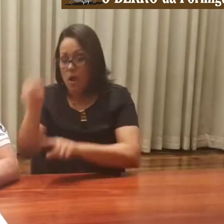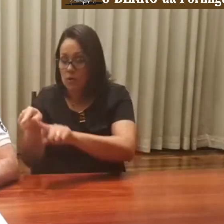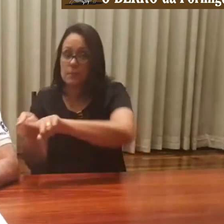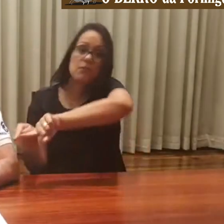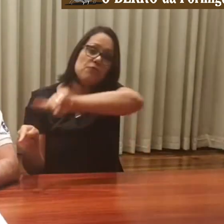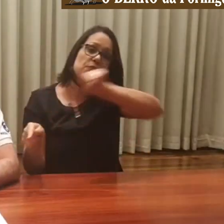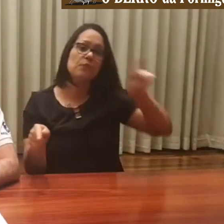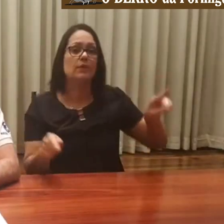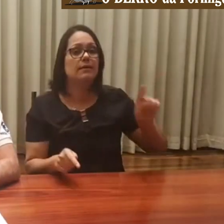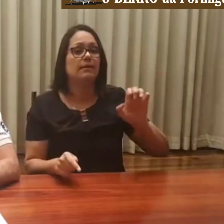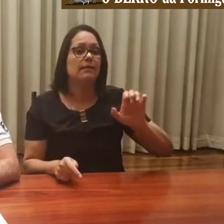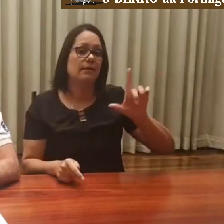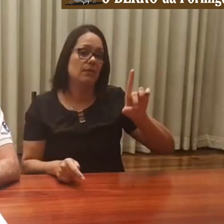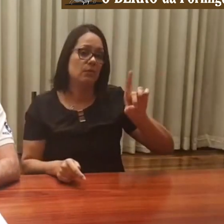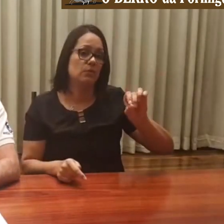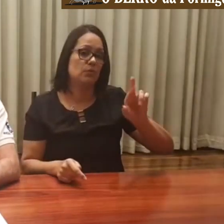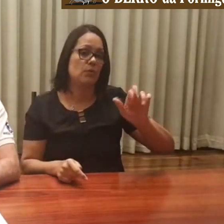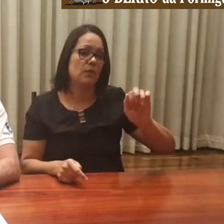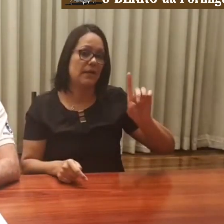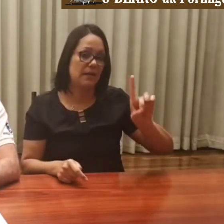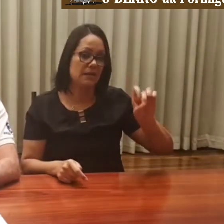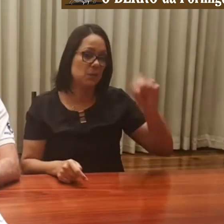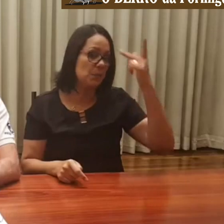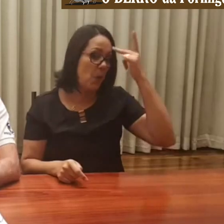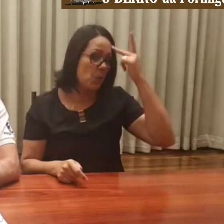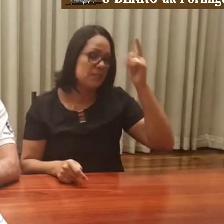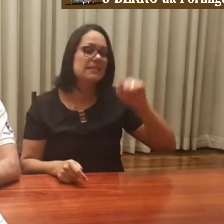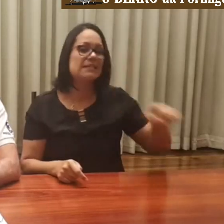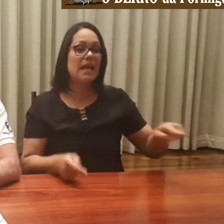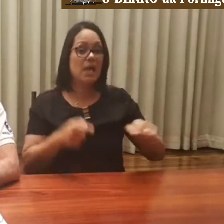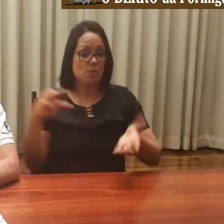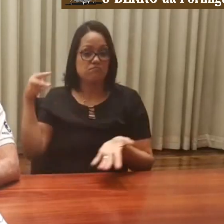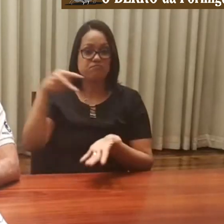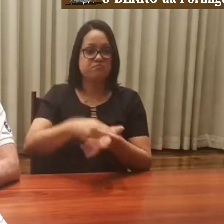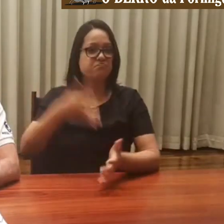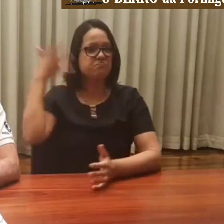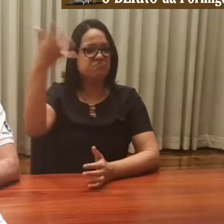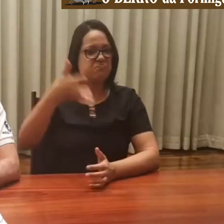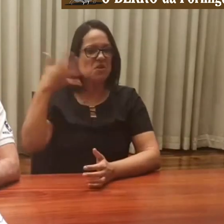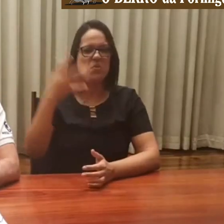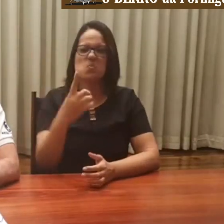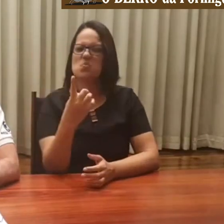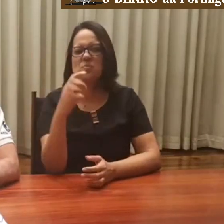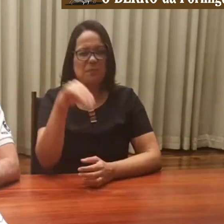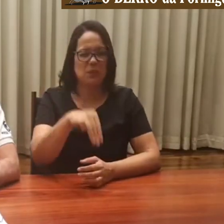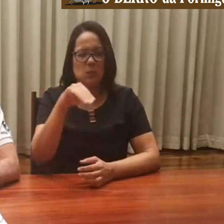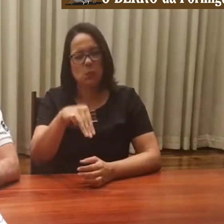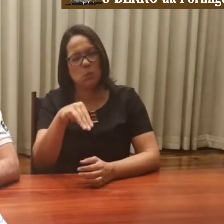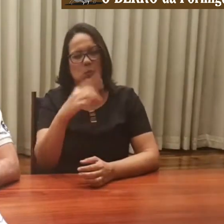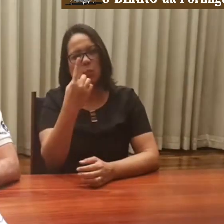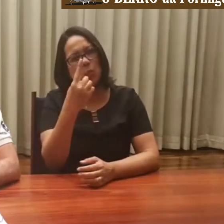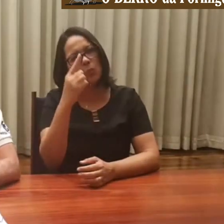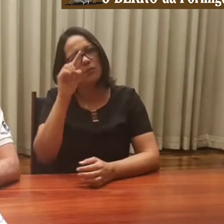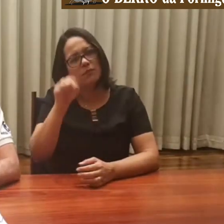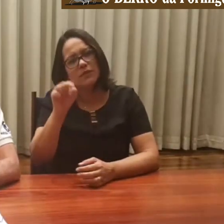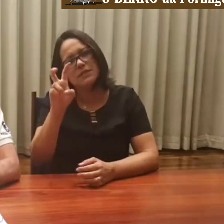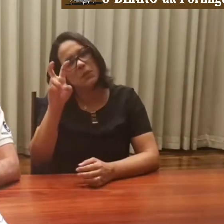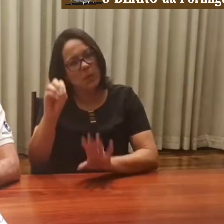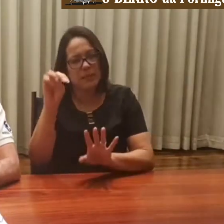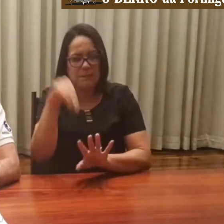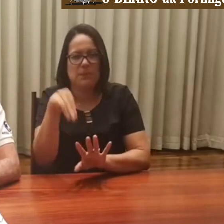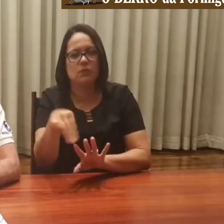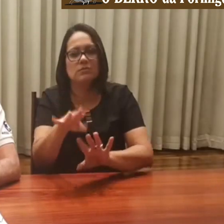Paulista. Eu acabei de postar um vídeo que eu fiz um pronunciamento em praça pública. Deu mais ou menos 1 minuto e 50. Peço você assistir depois, vale